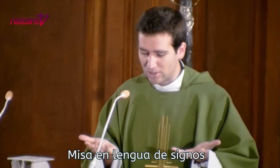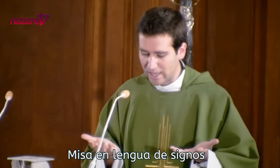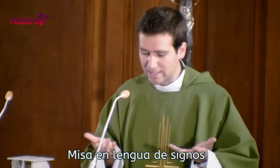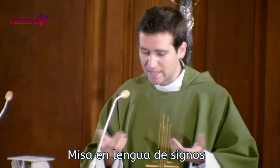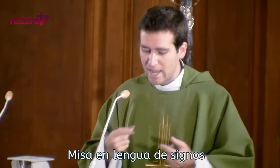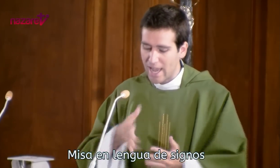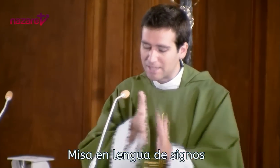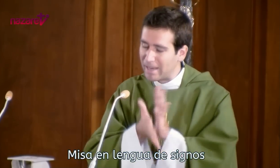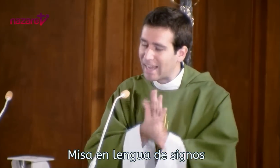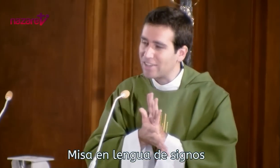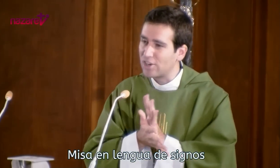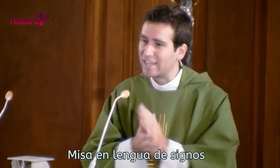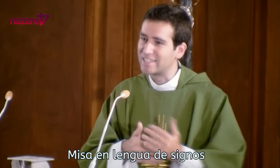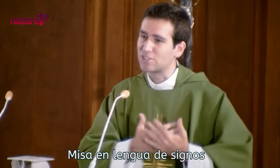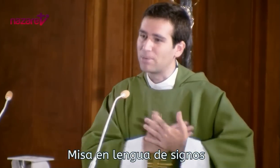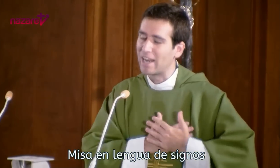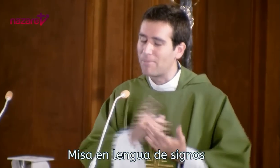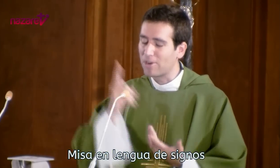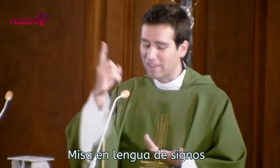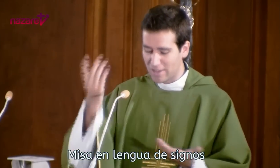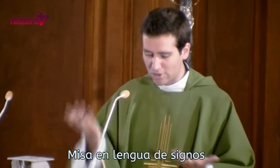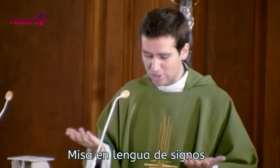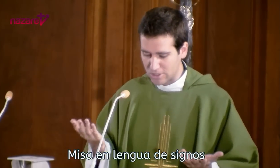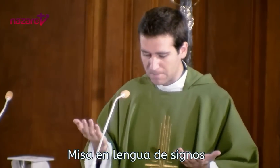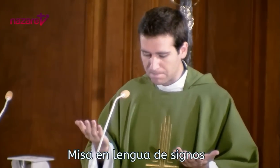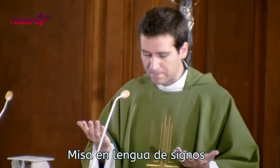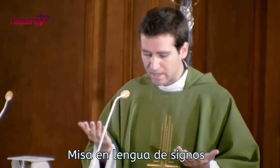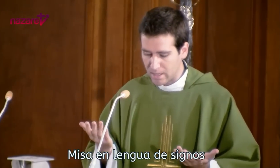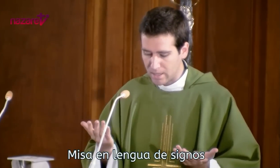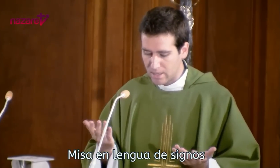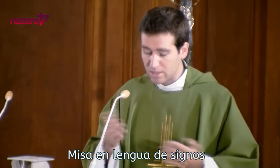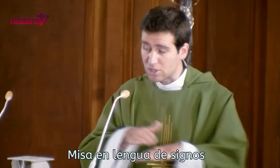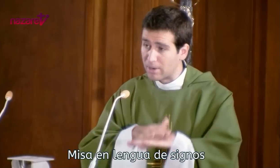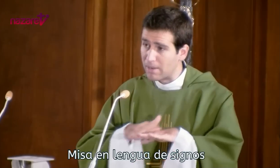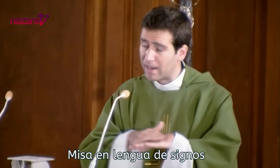aconsejándoles, explicándoles sobre el amor de Dios, sobre el perdón.